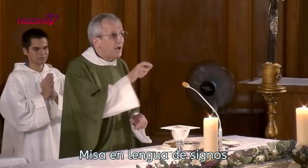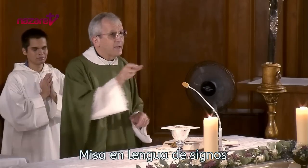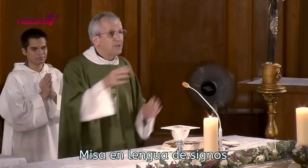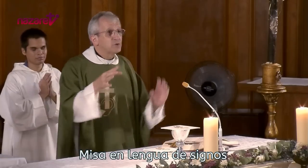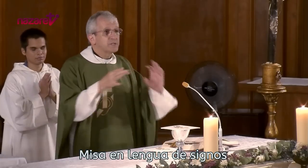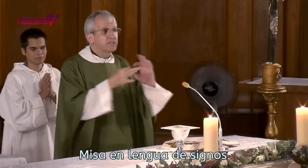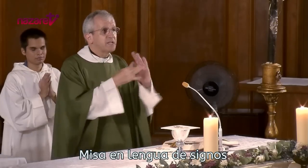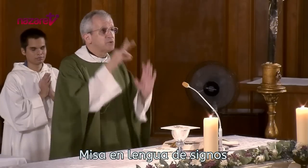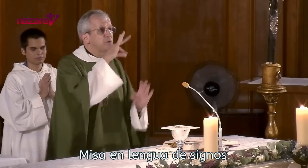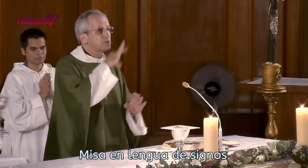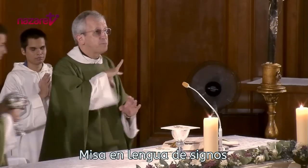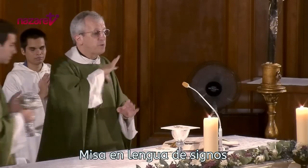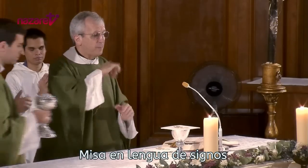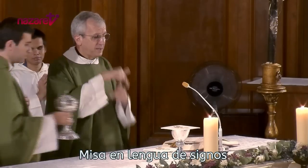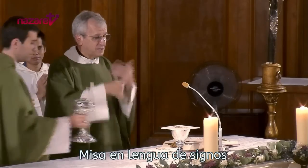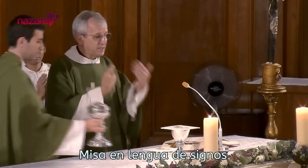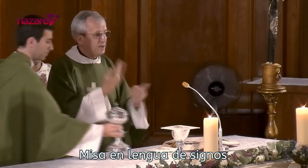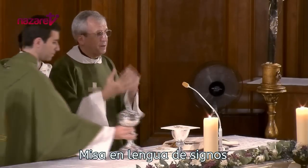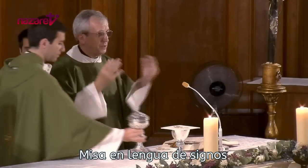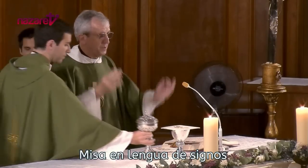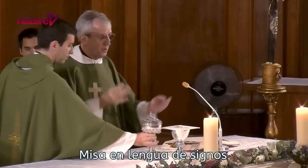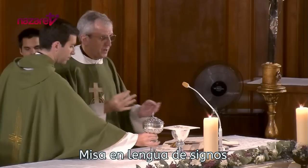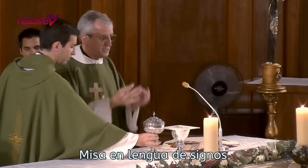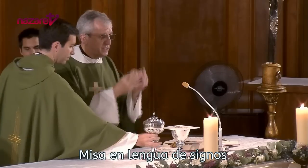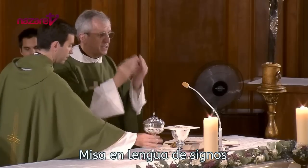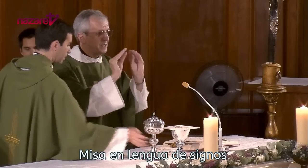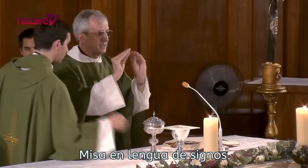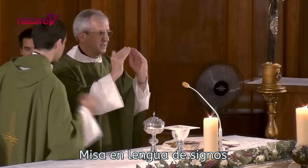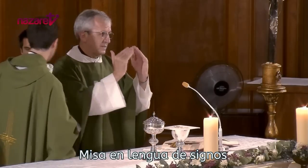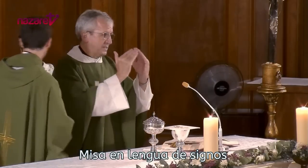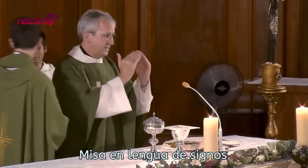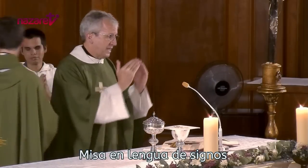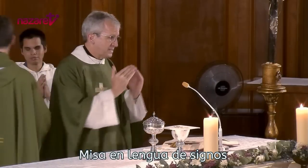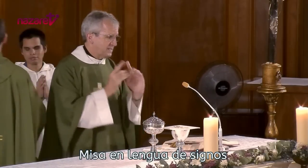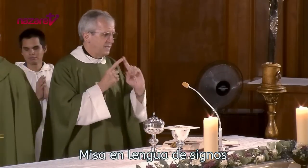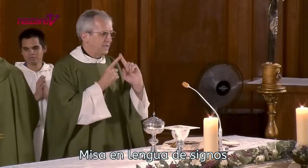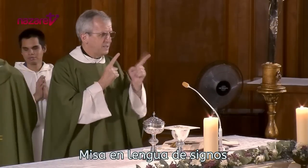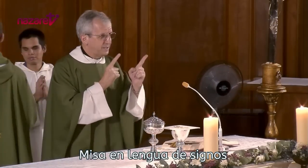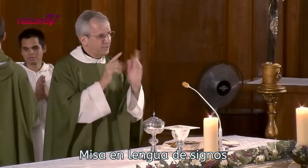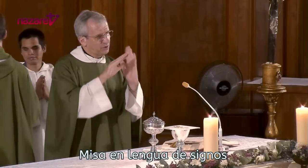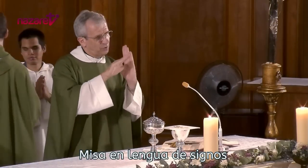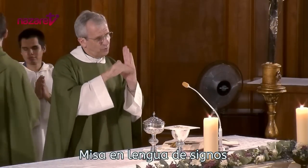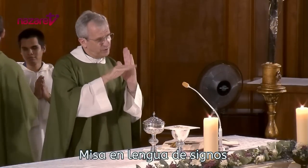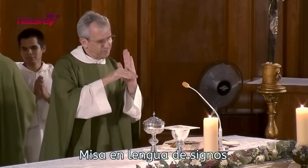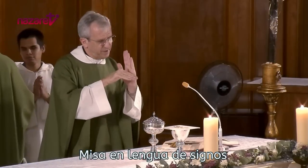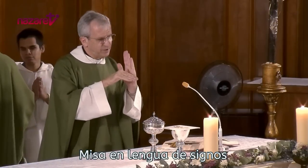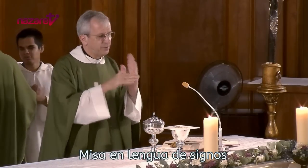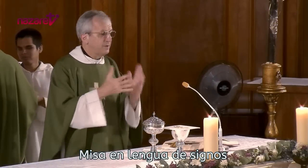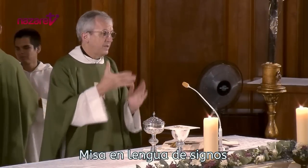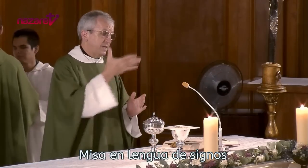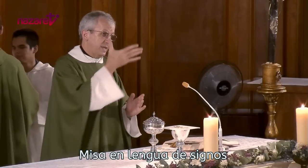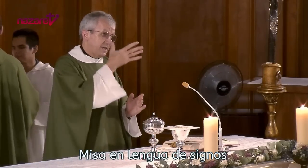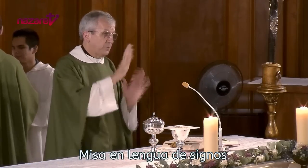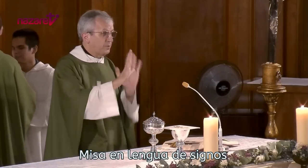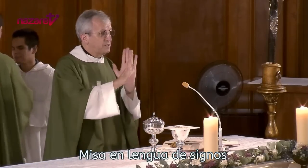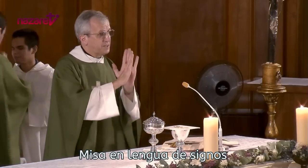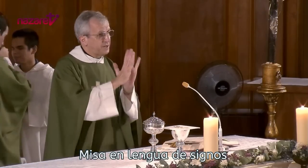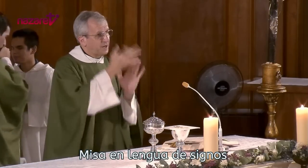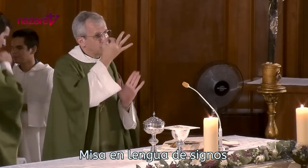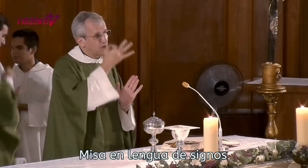Aquellos que estáis unidos espiritualmente a esta celebración de la Eucaristía desde casa, en directo o en diferido, y que no podréis acercaros a